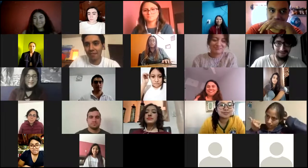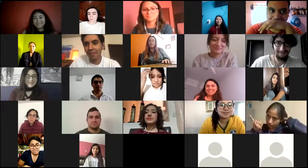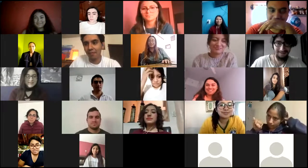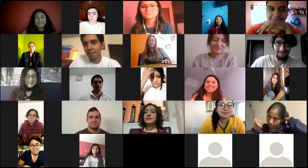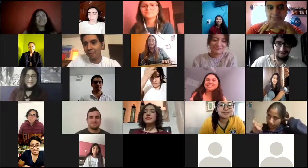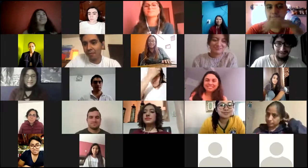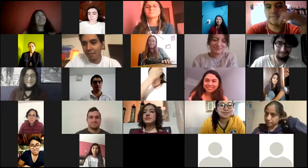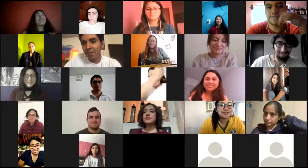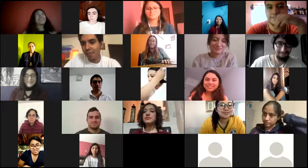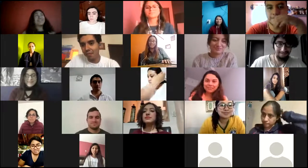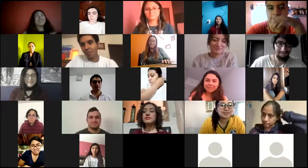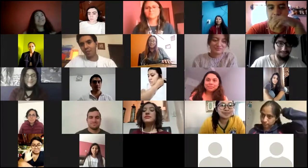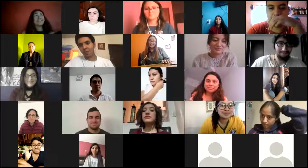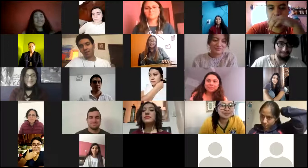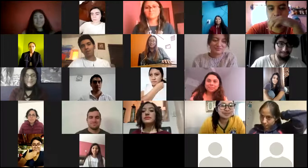¿vale?